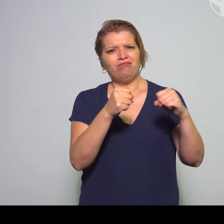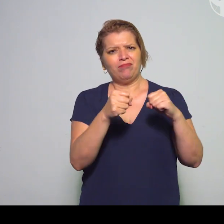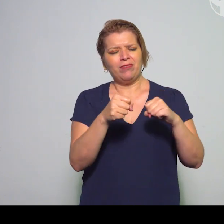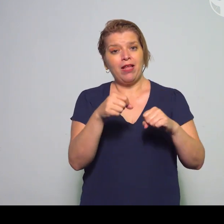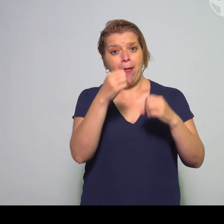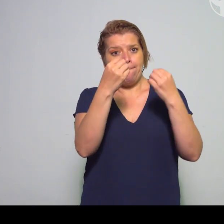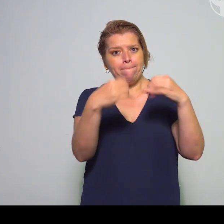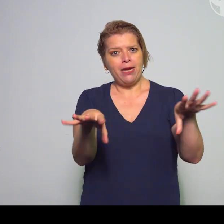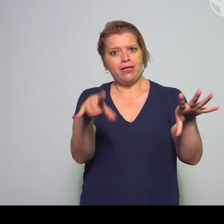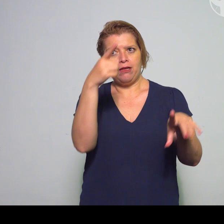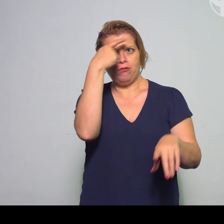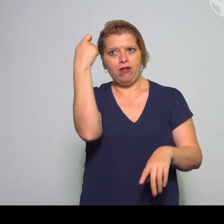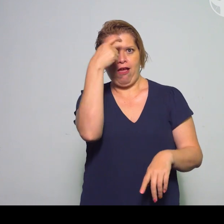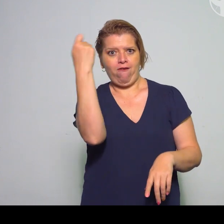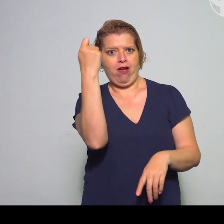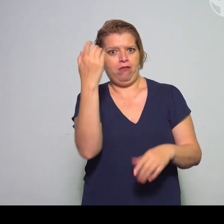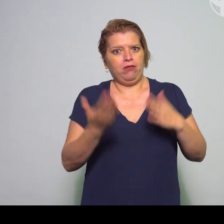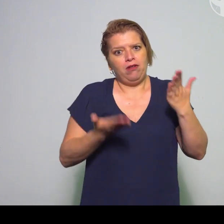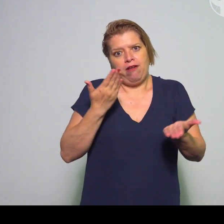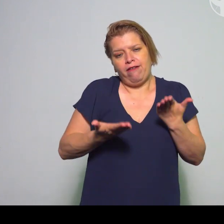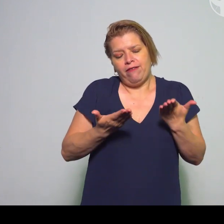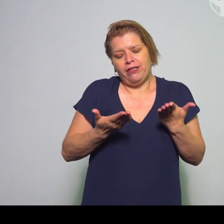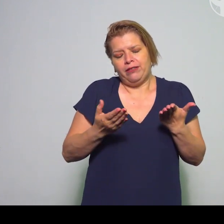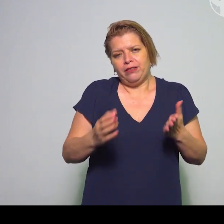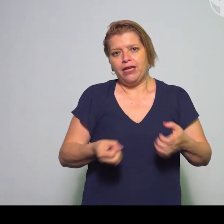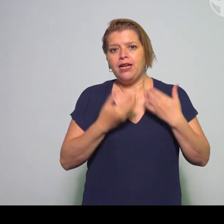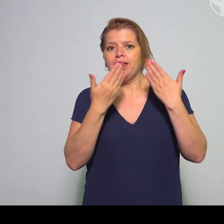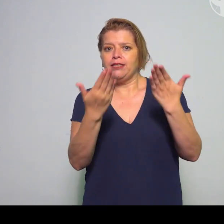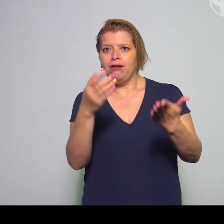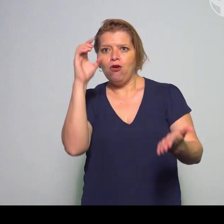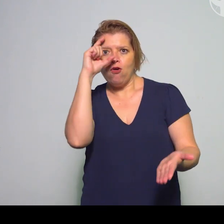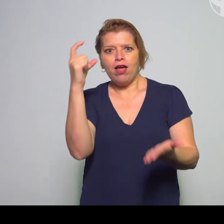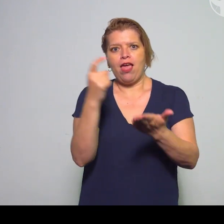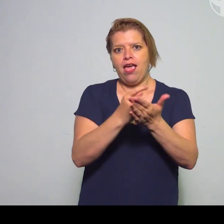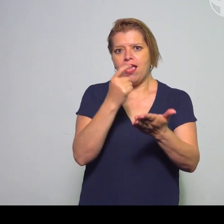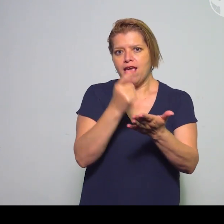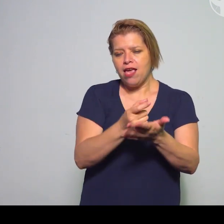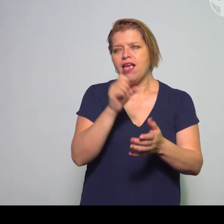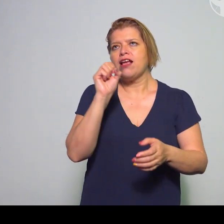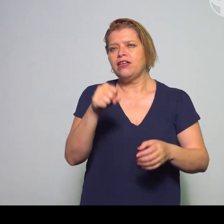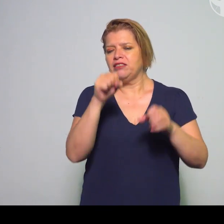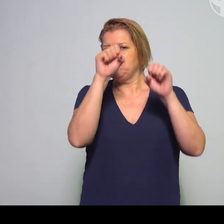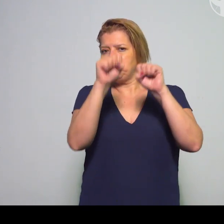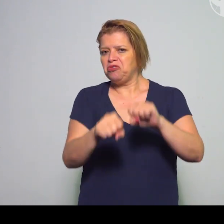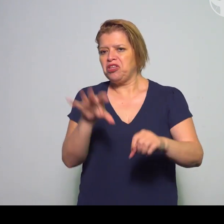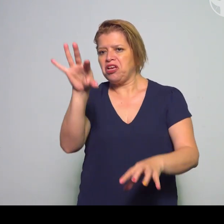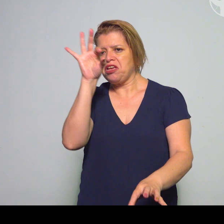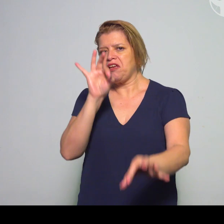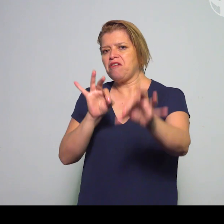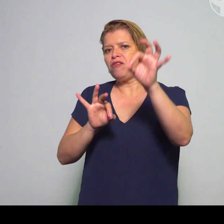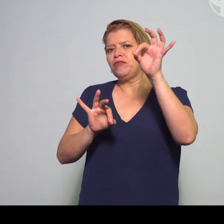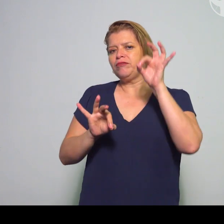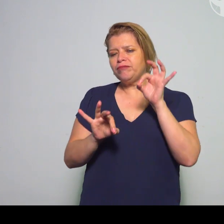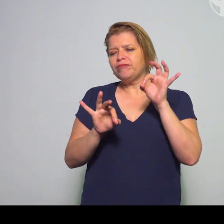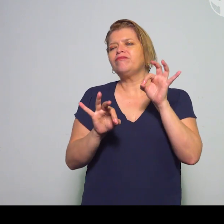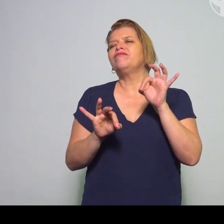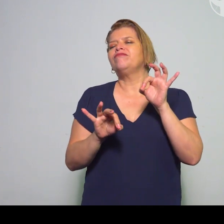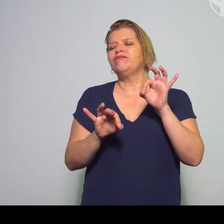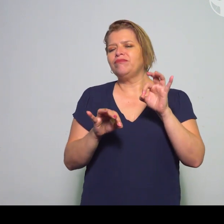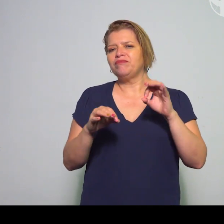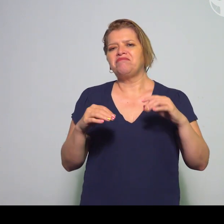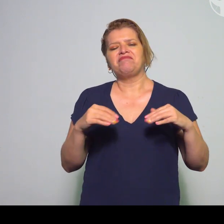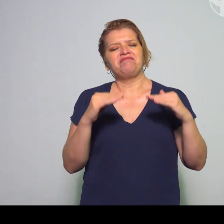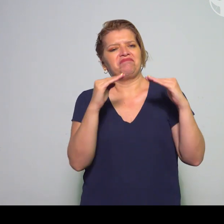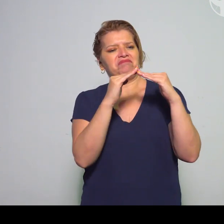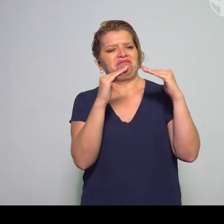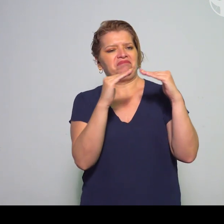más severas, como por ejemplo la pérdida de un empleo, ese empleo que nos daba o creíamos que en ese empleo podíamos